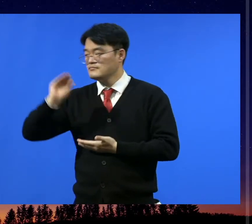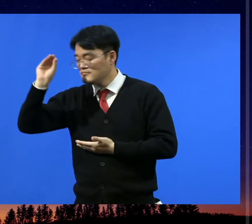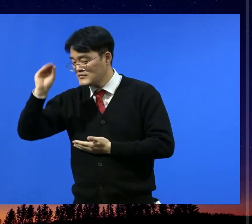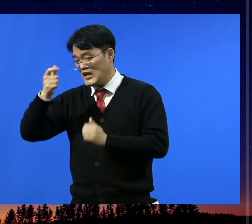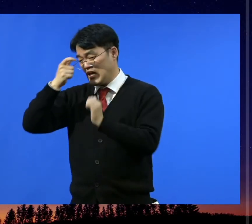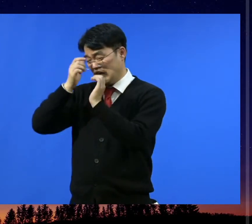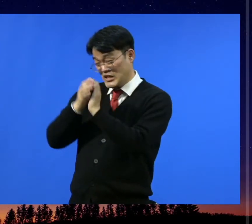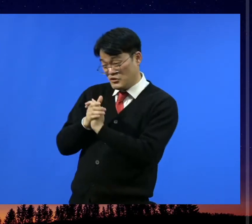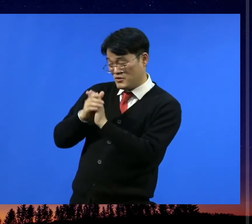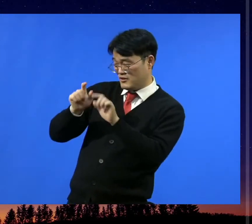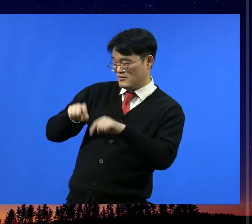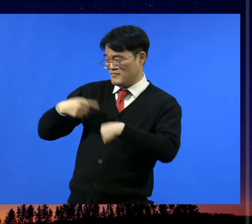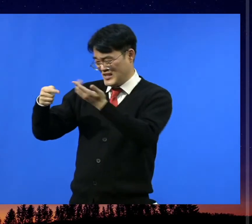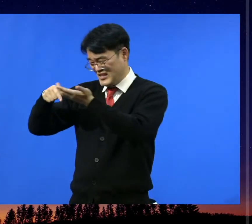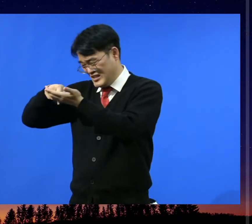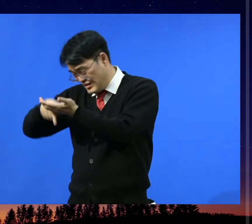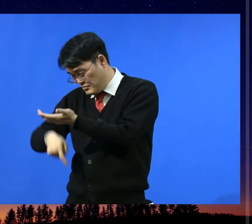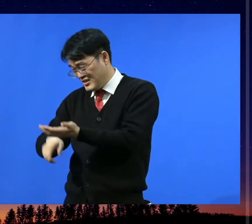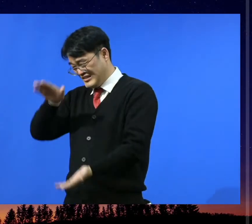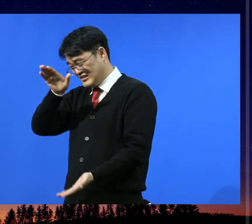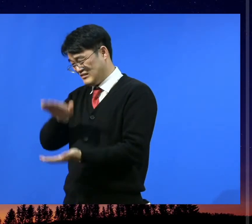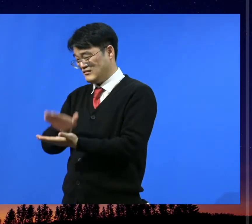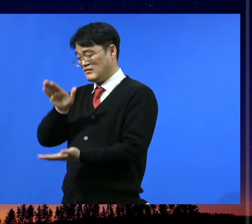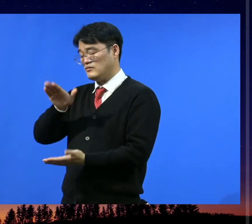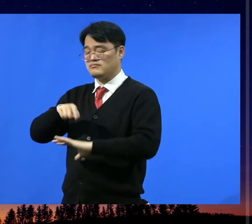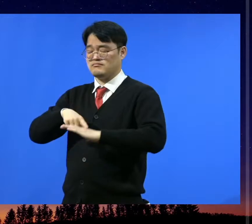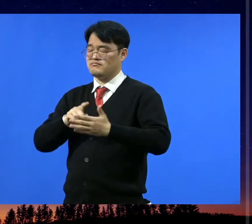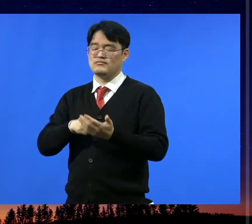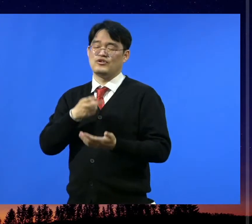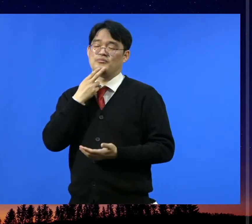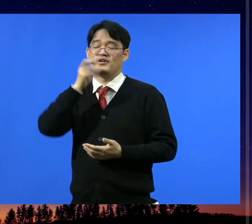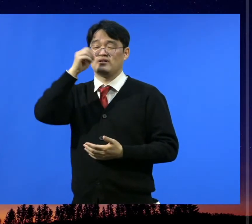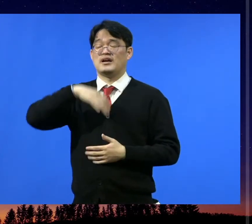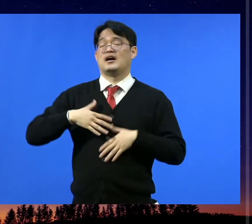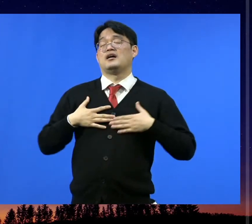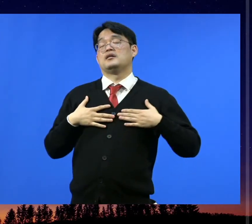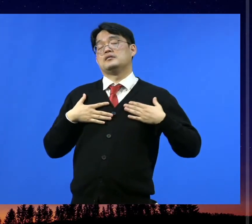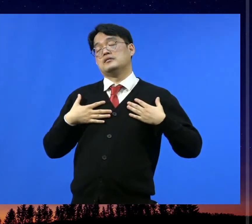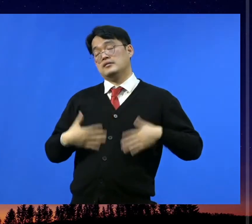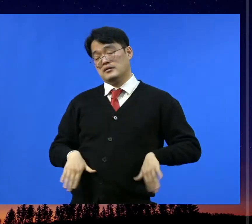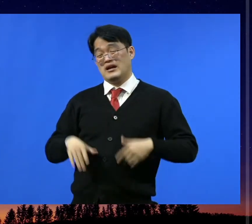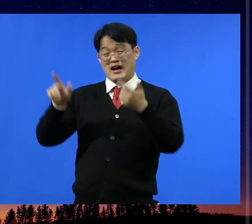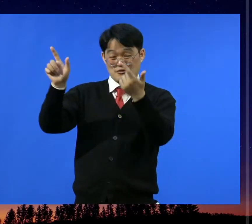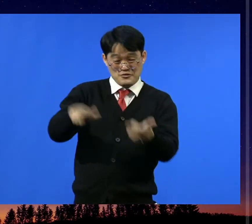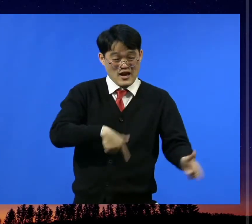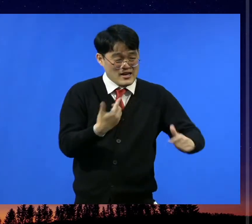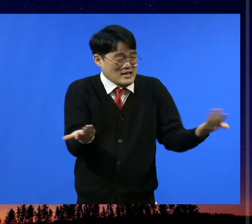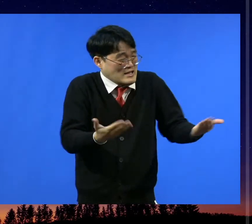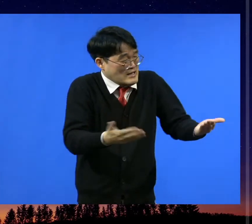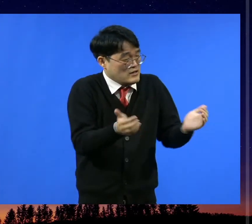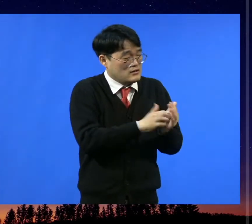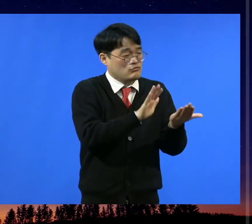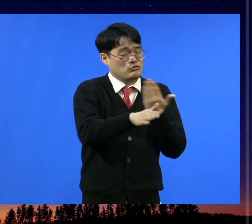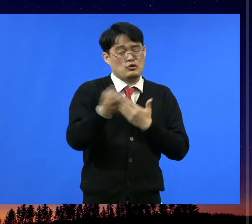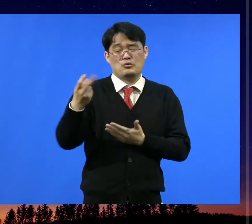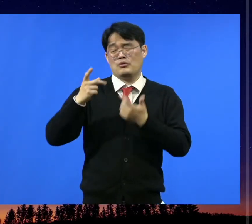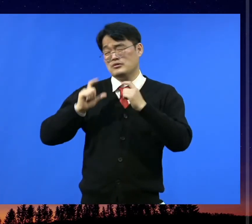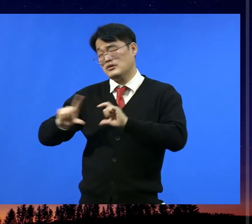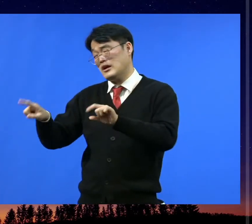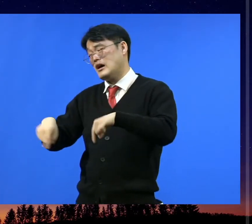하는 열망이 하나도 없어. 그죠? 피곤해. 나 하루 종일 막 일하고 왔는데 또 철학까지 와야